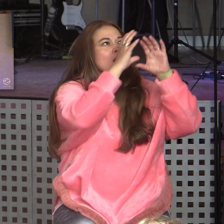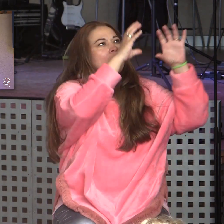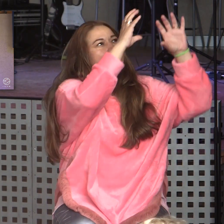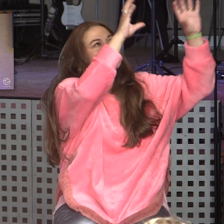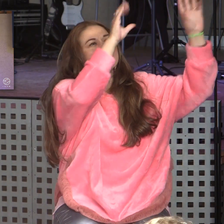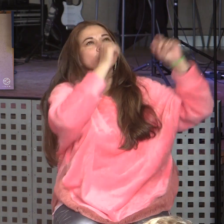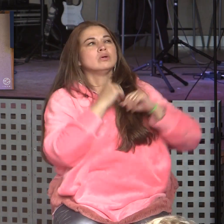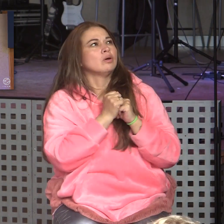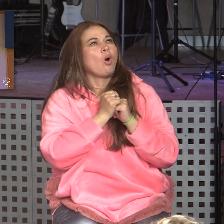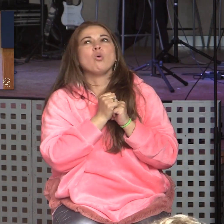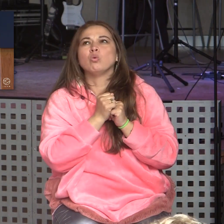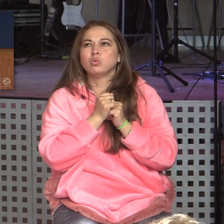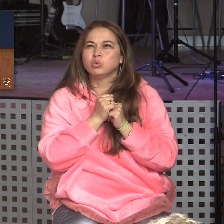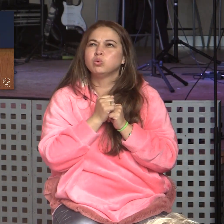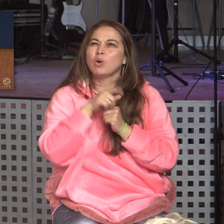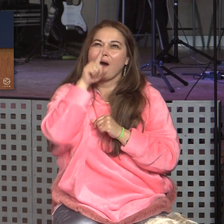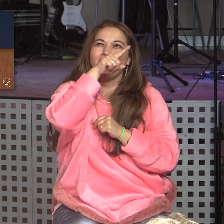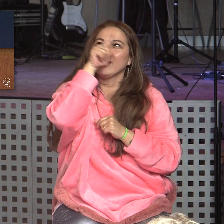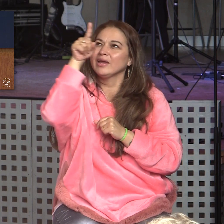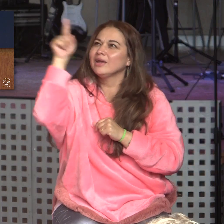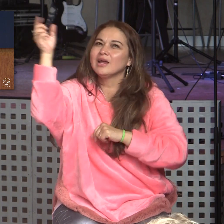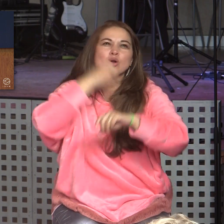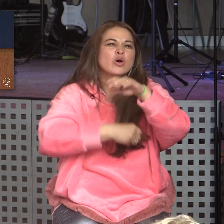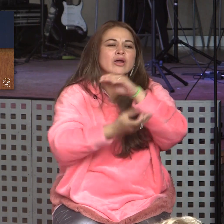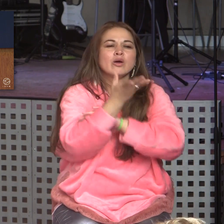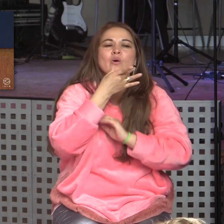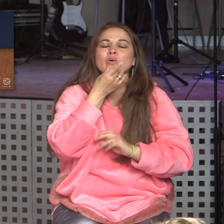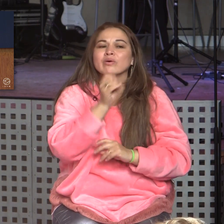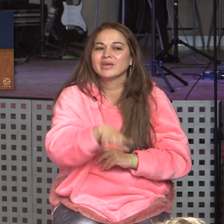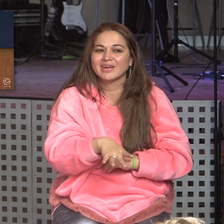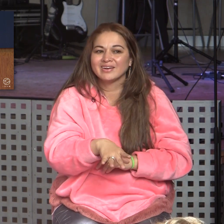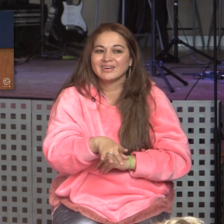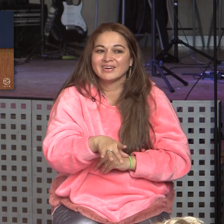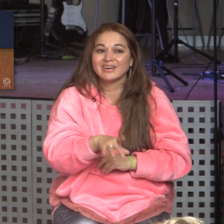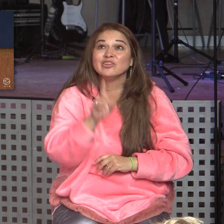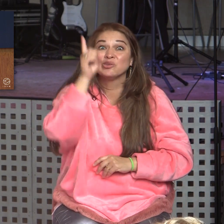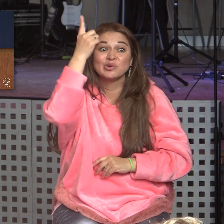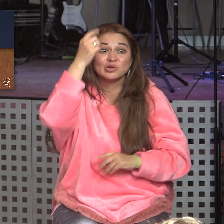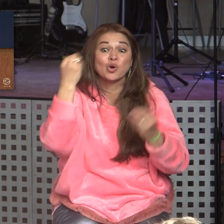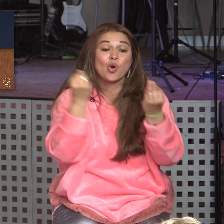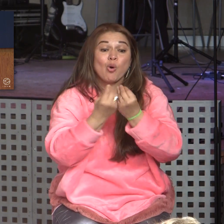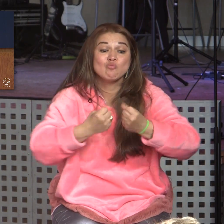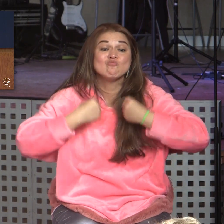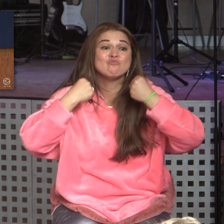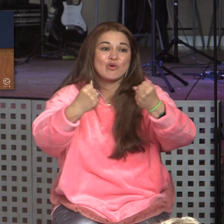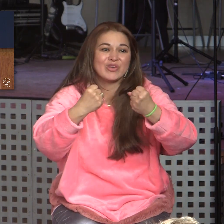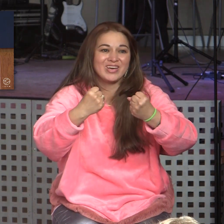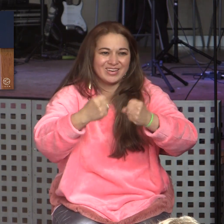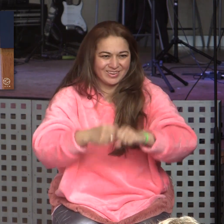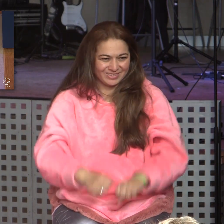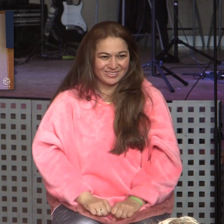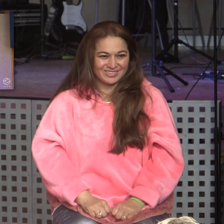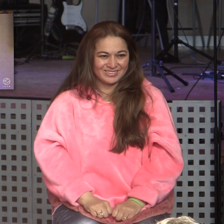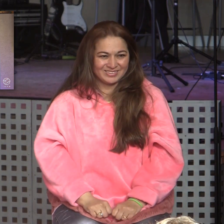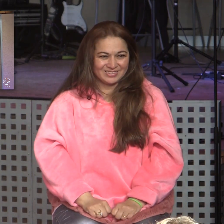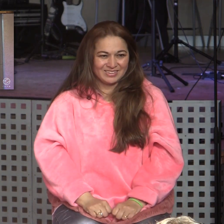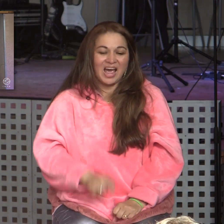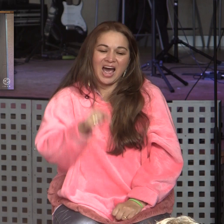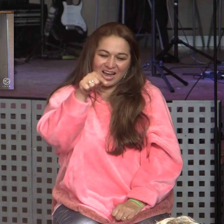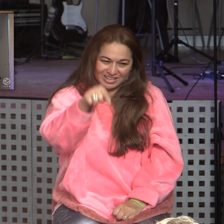eso visible se esconde el poder de Dios, su